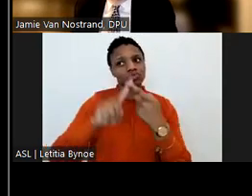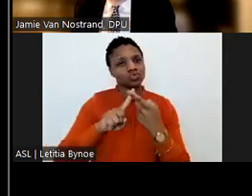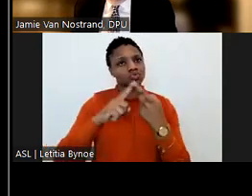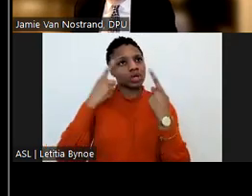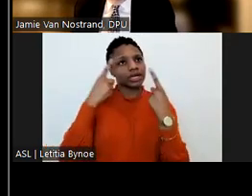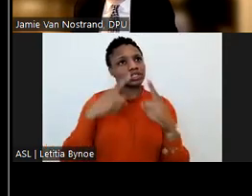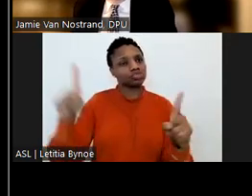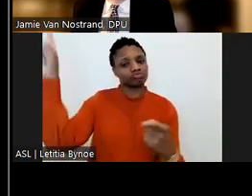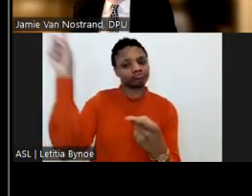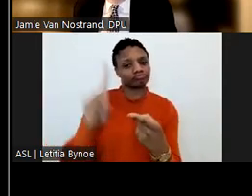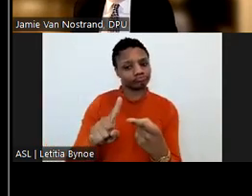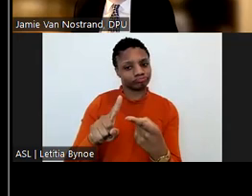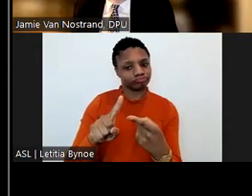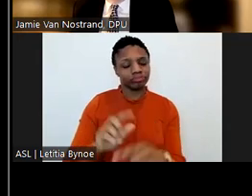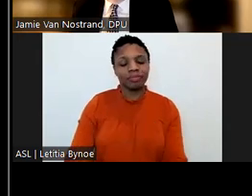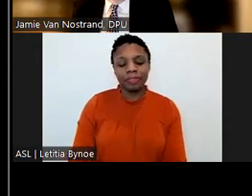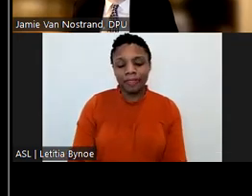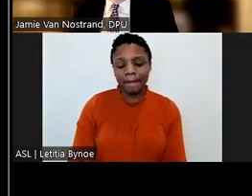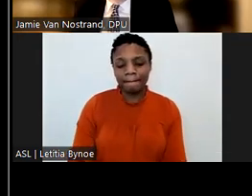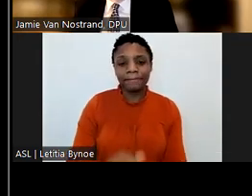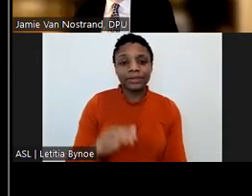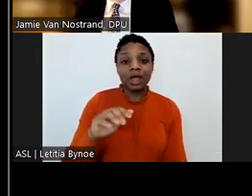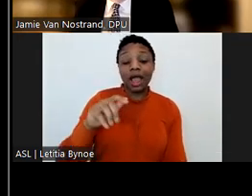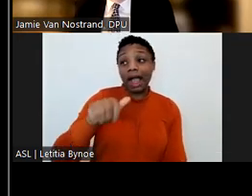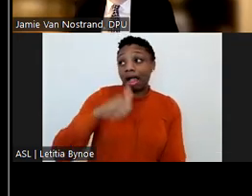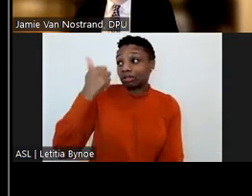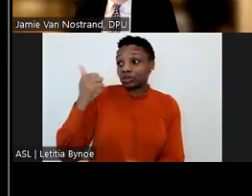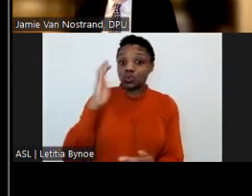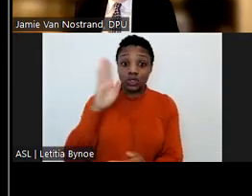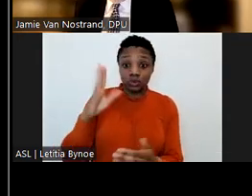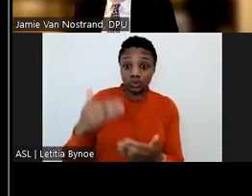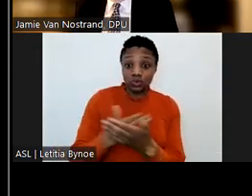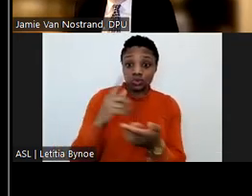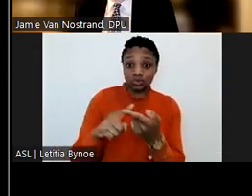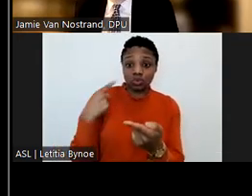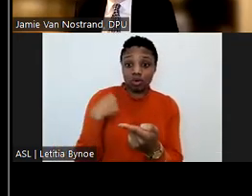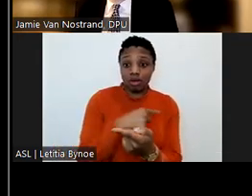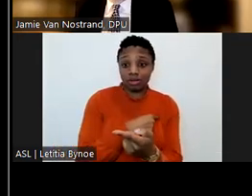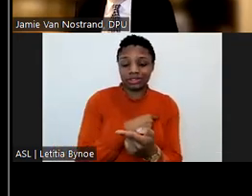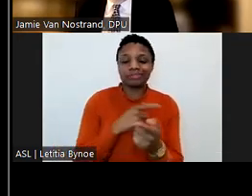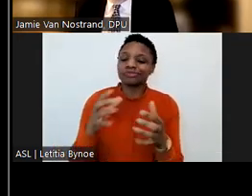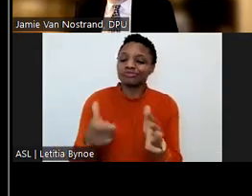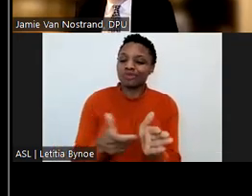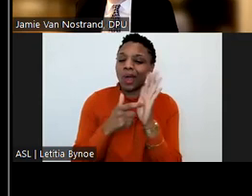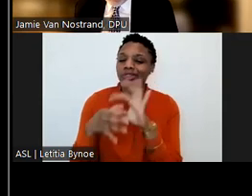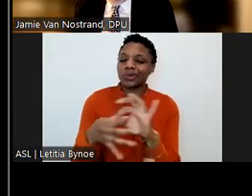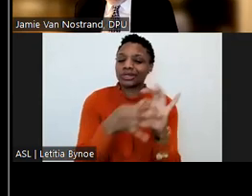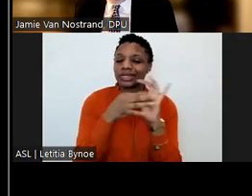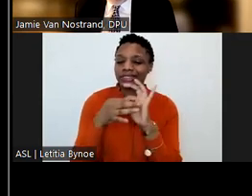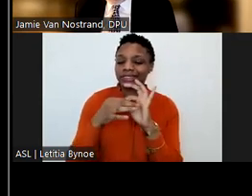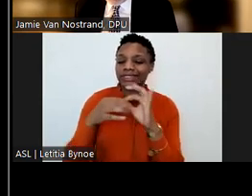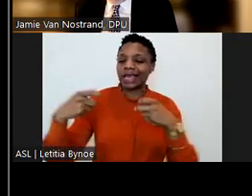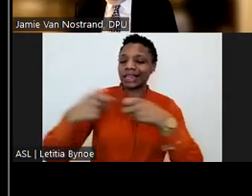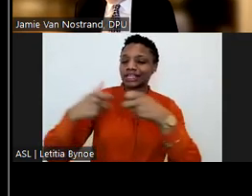2025 que hay que tener en sitio o a lugar para la reducción hay se